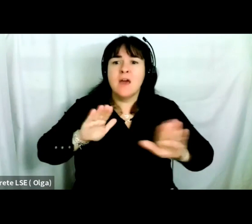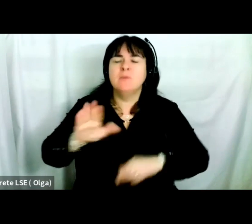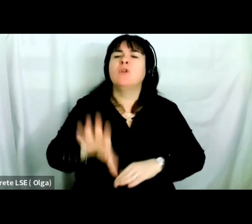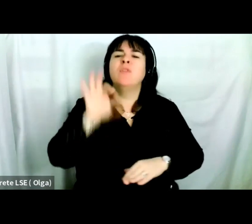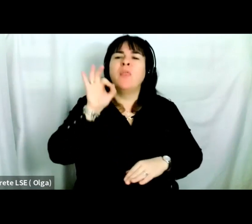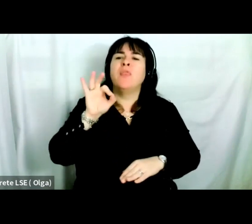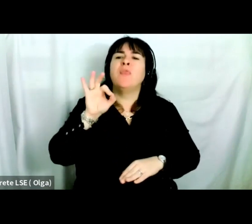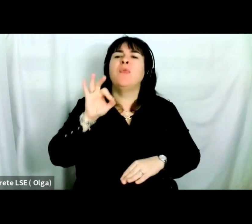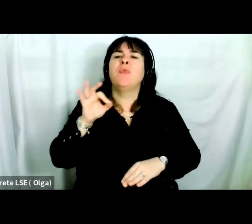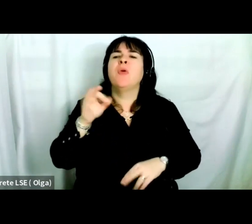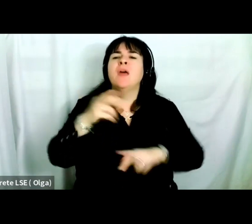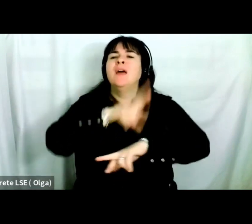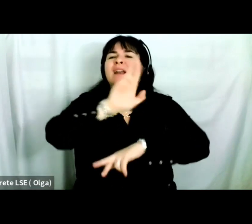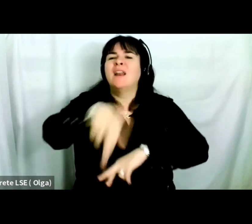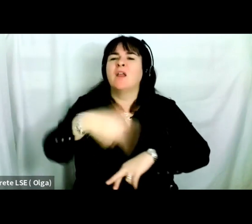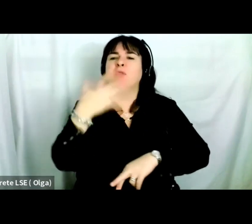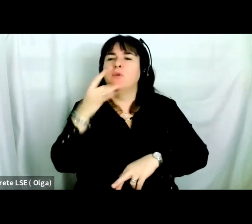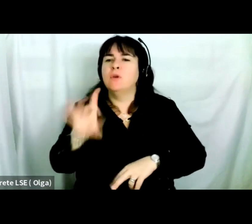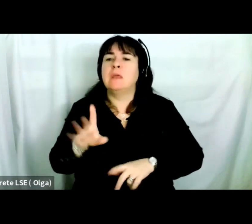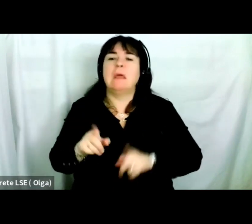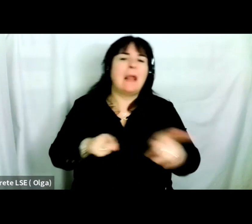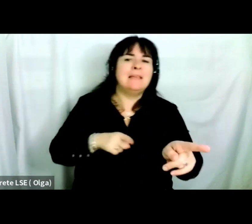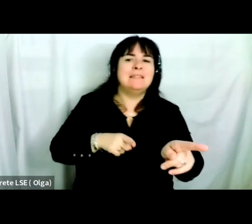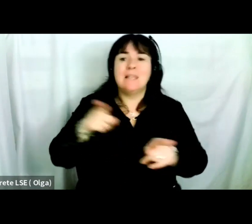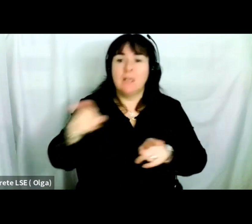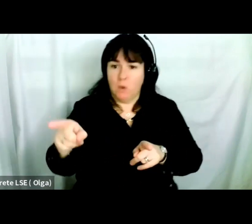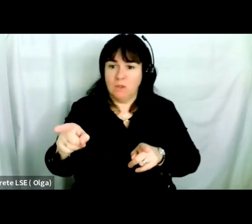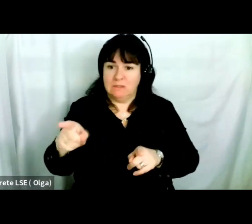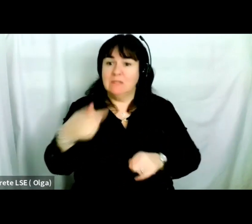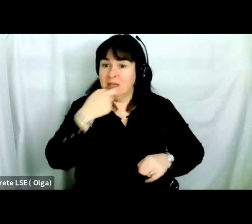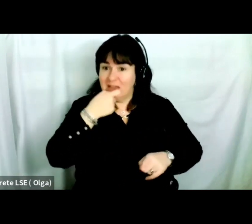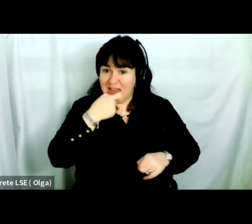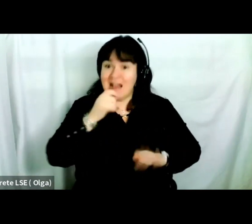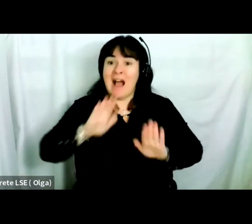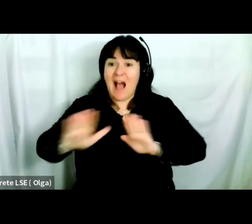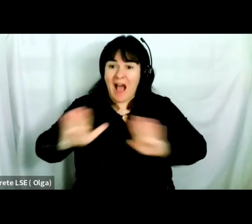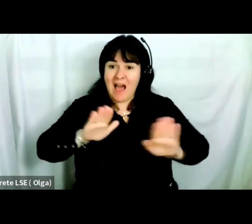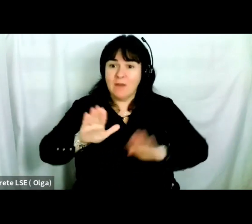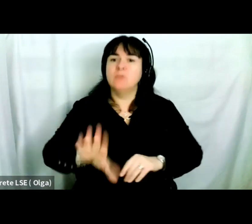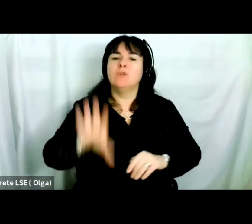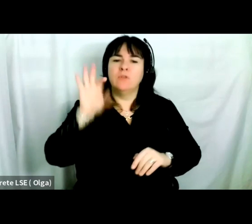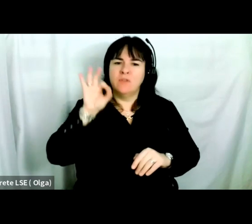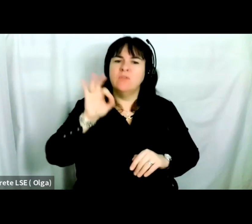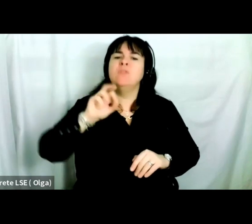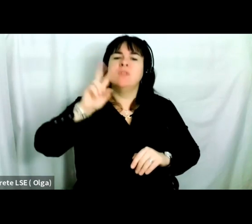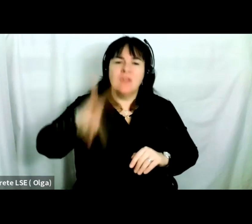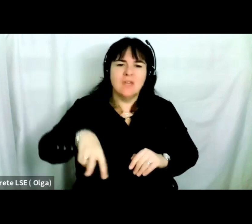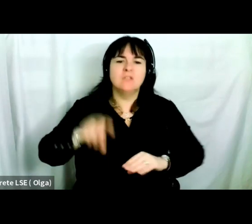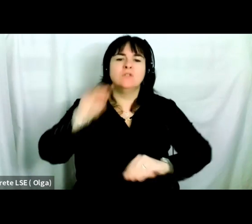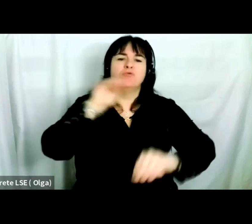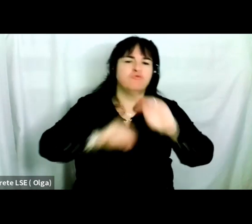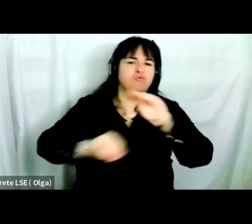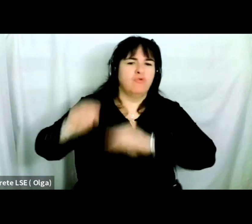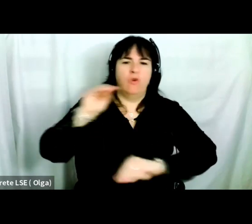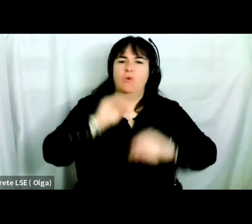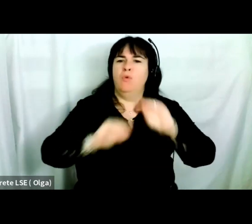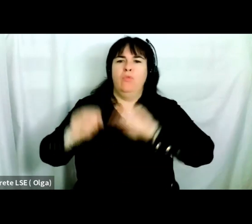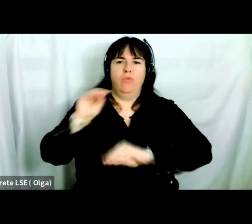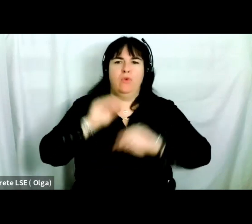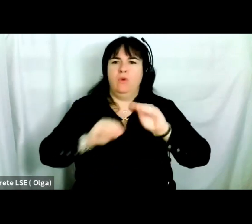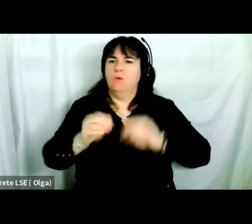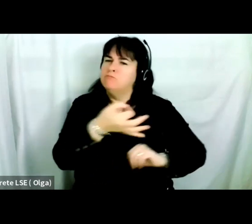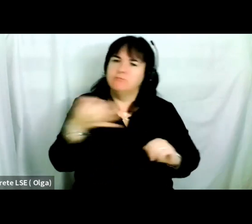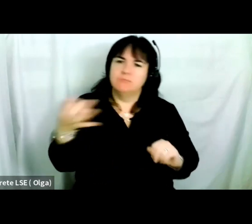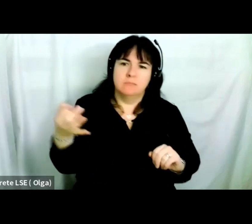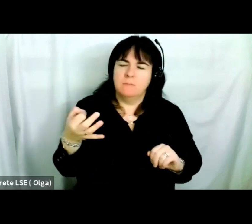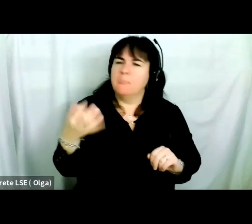que determine esa persona, ese árbitro, es realmente la solución definitiva. No caben recursos,